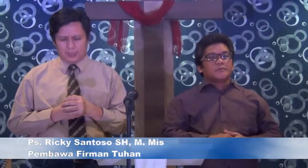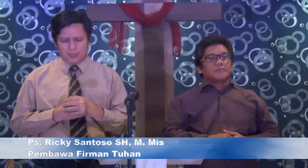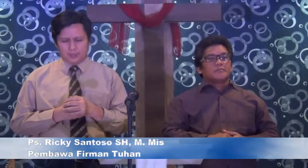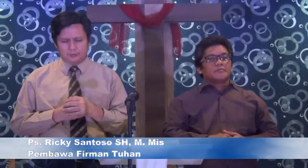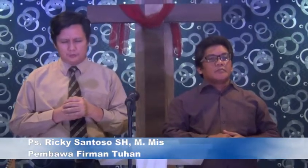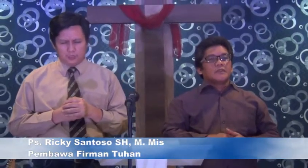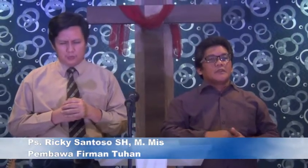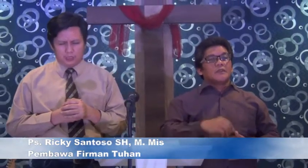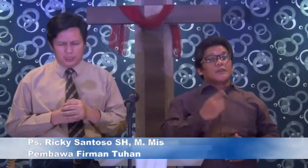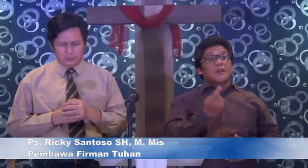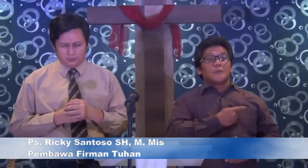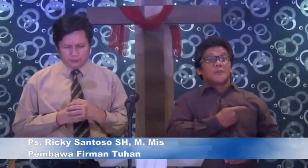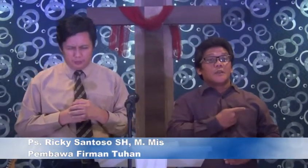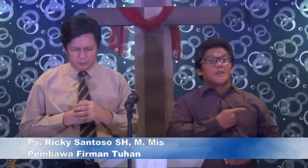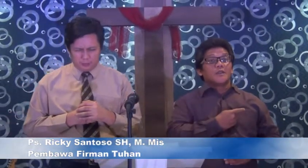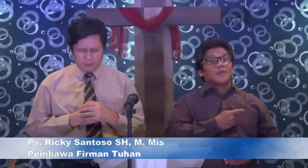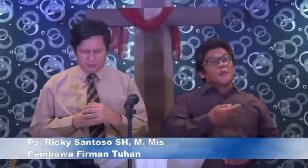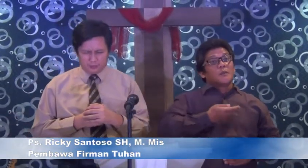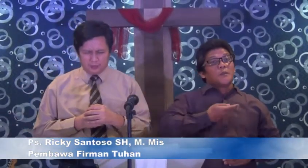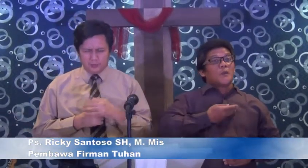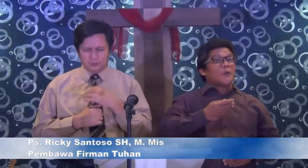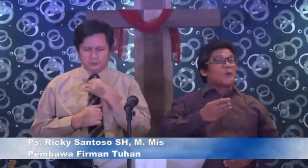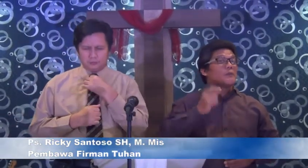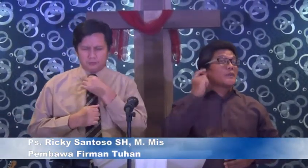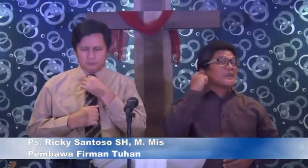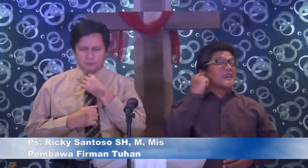Sebentar kami akan merenungkan firman Tuhan